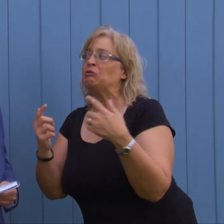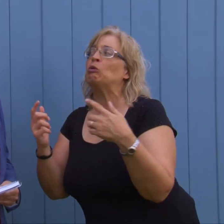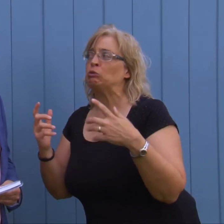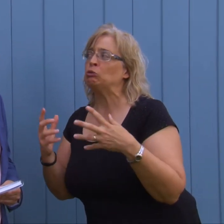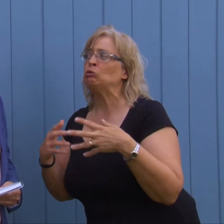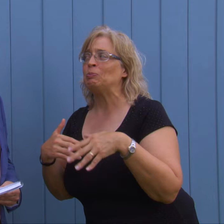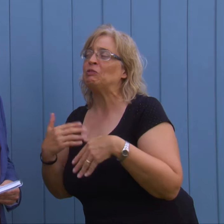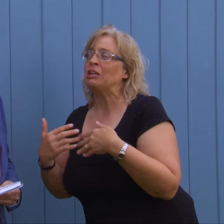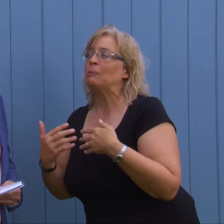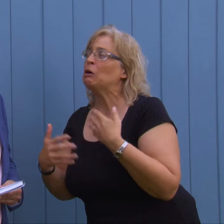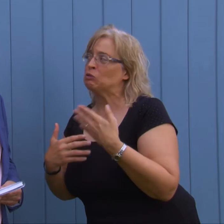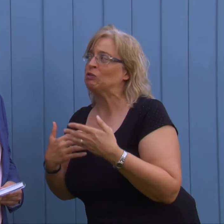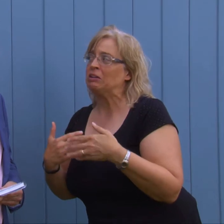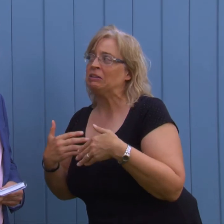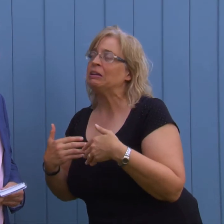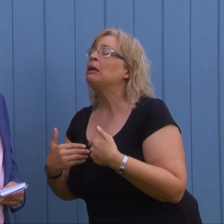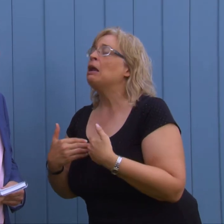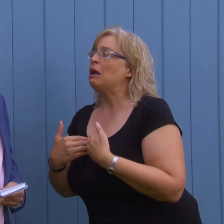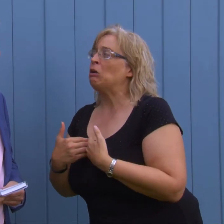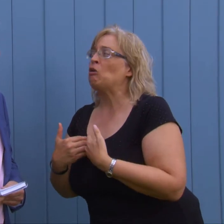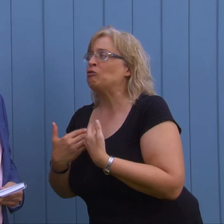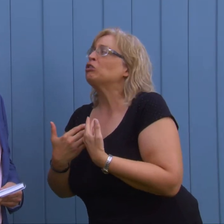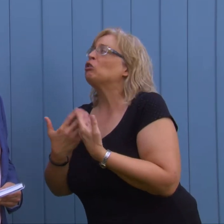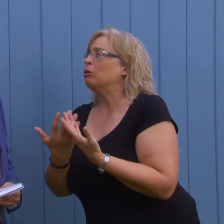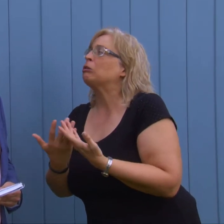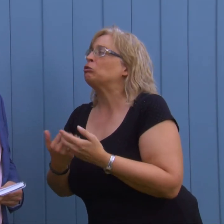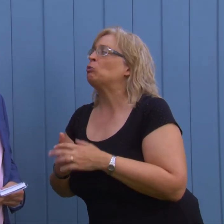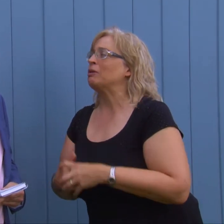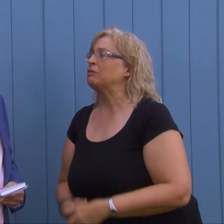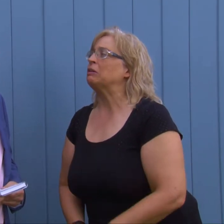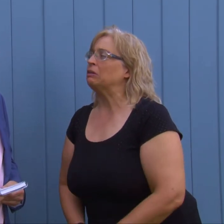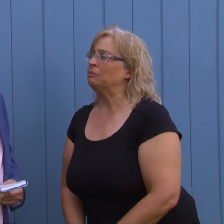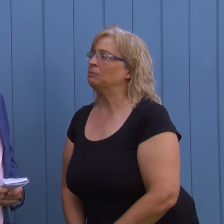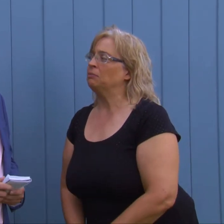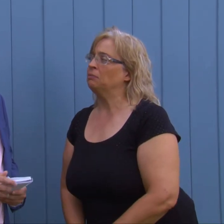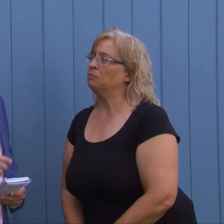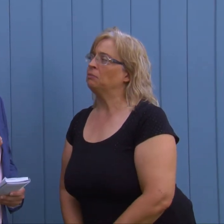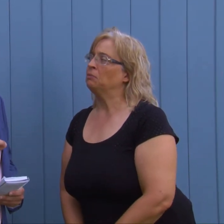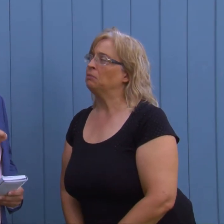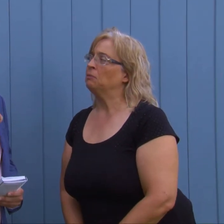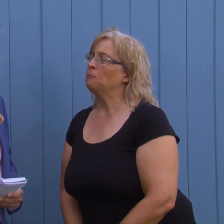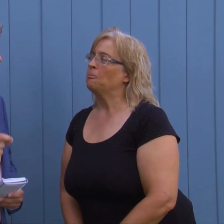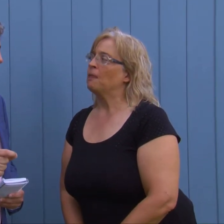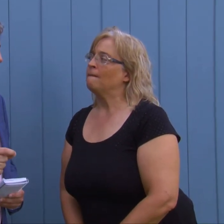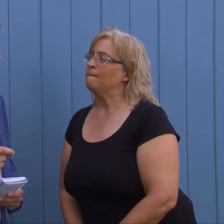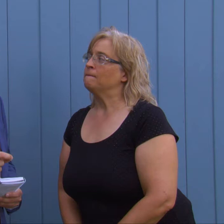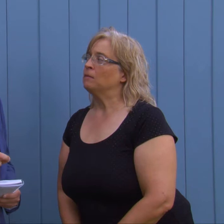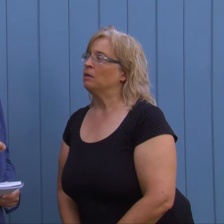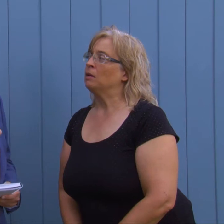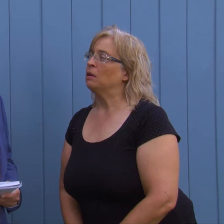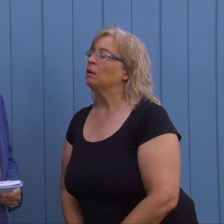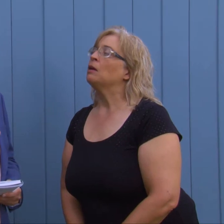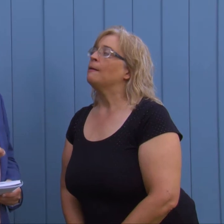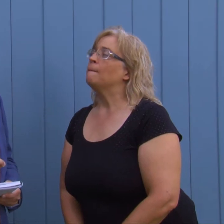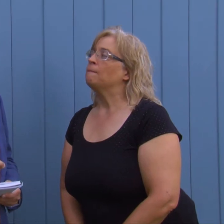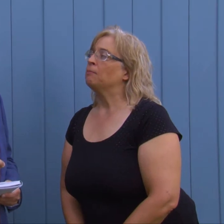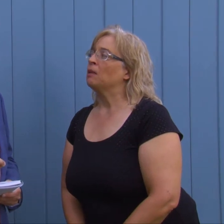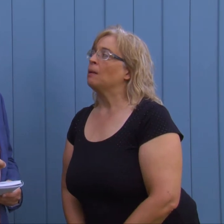voix autour, puis finalement, on se fait une idée et on vote en notre nom personnel. Vous n'êtes pas délégué francophone, vous êtes délégué du consistoire laurentien